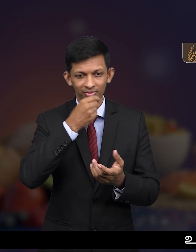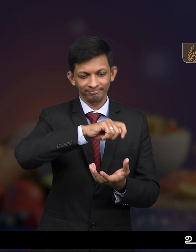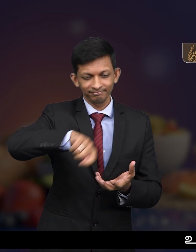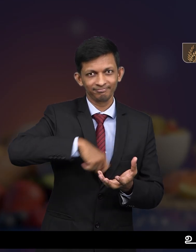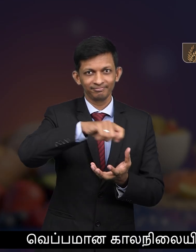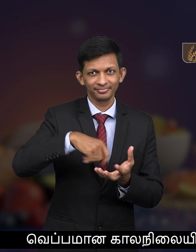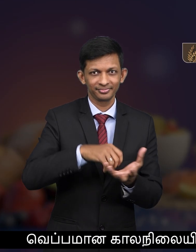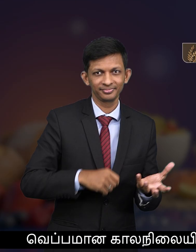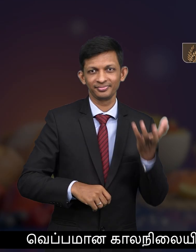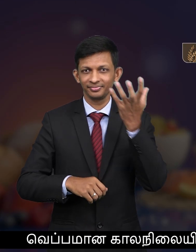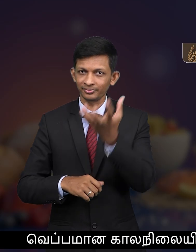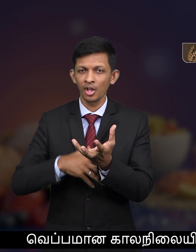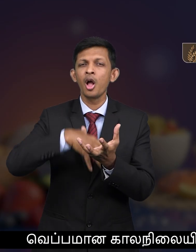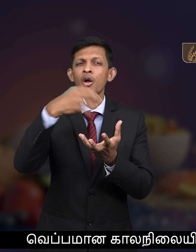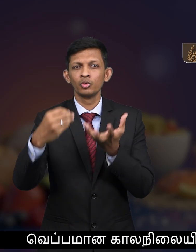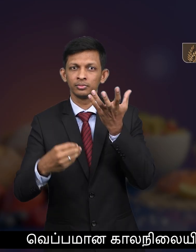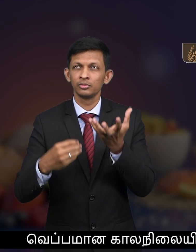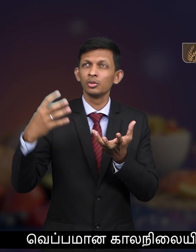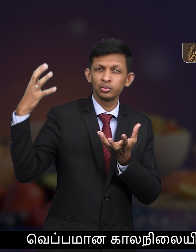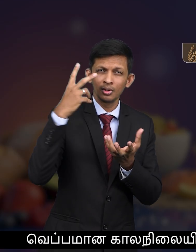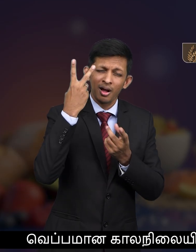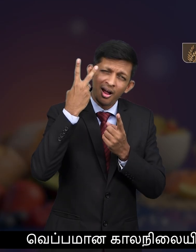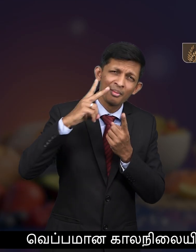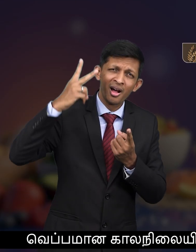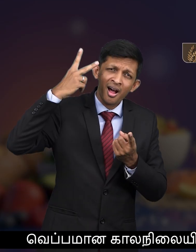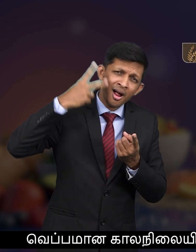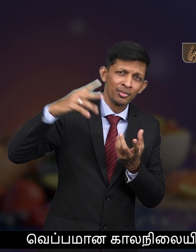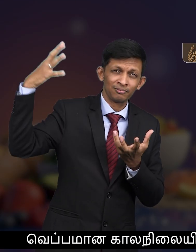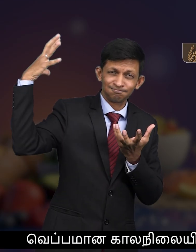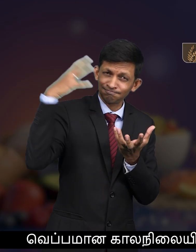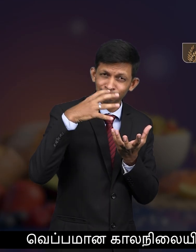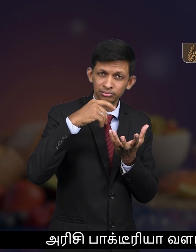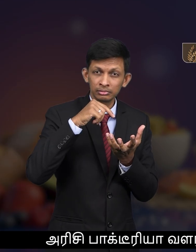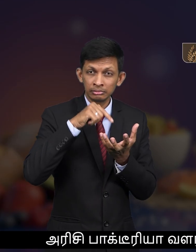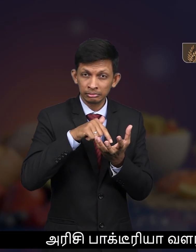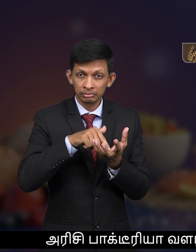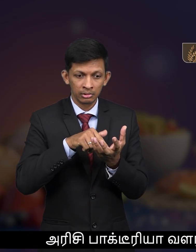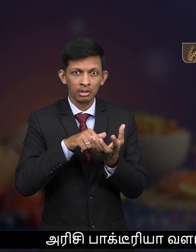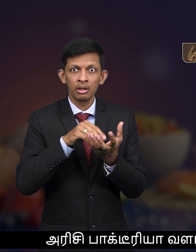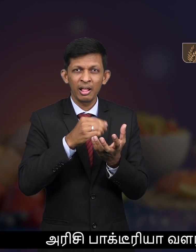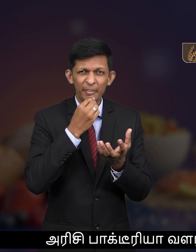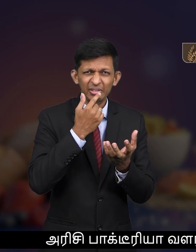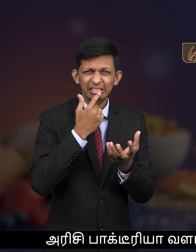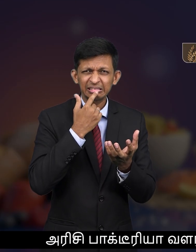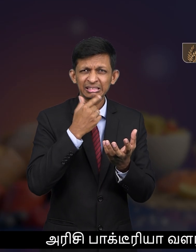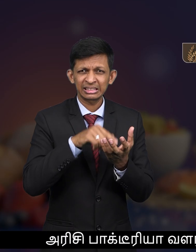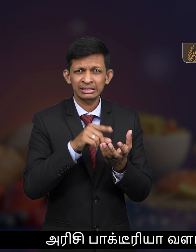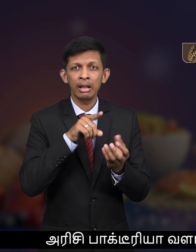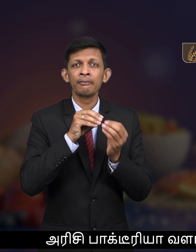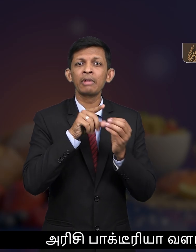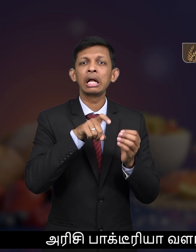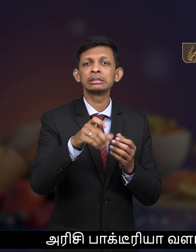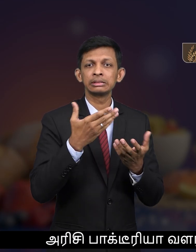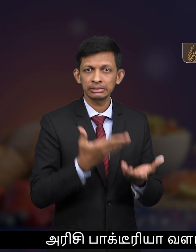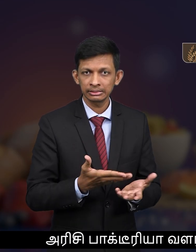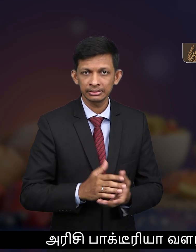உதாரணமாக, வெப்பமான காலநிலையில் வெளியே வைக்கப்படும் சமைத்த அரிசி பாக்டீரியா வளர்ச்சியால் புளிப்பாக